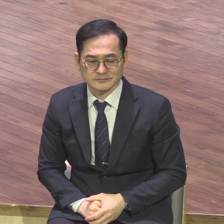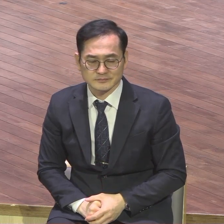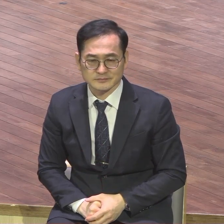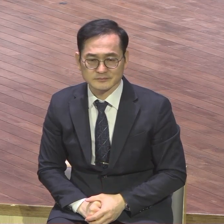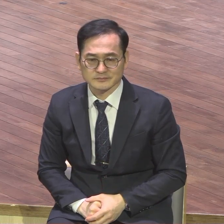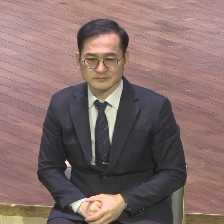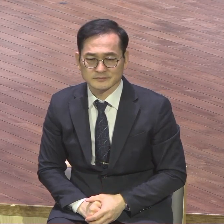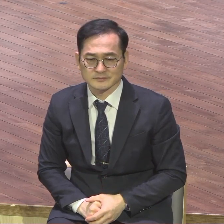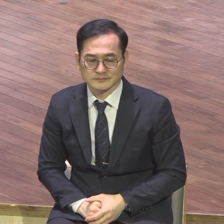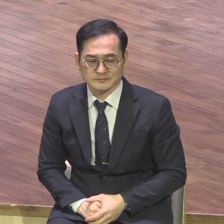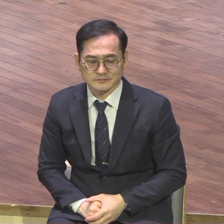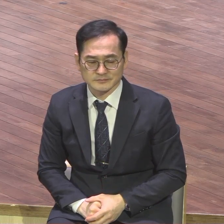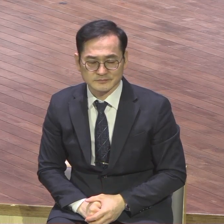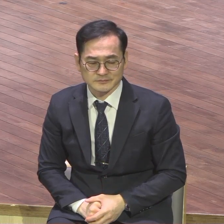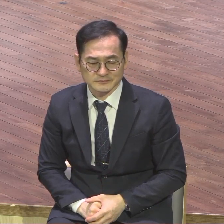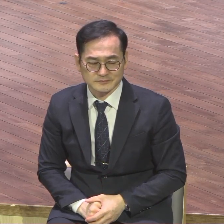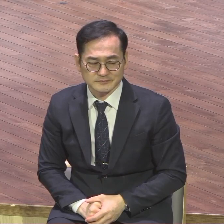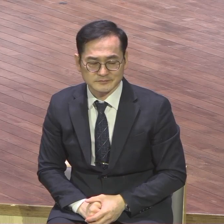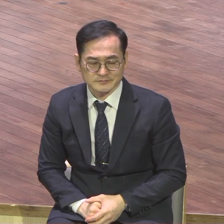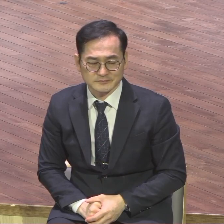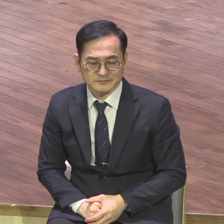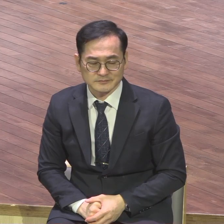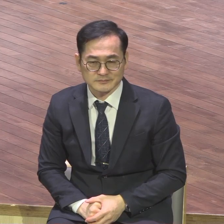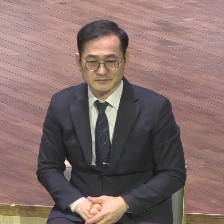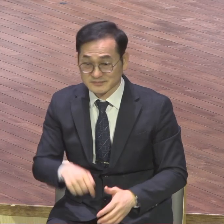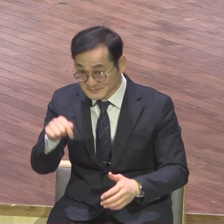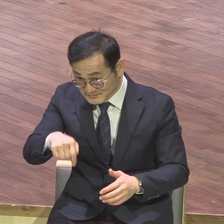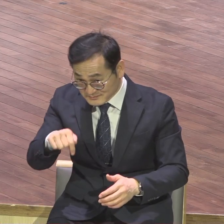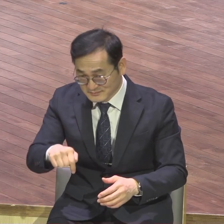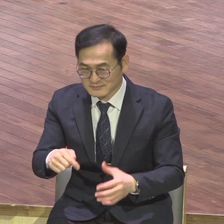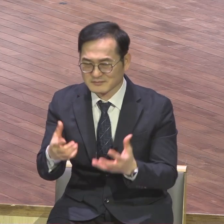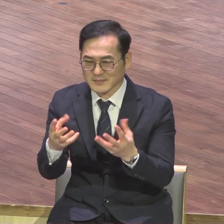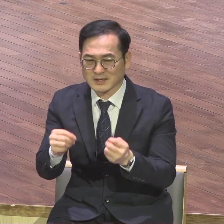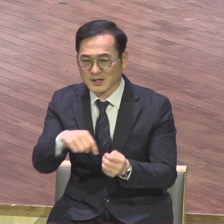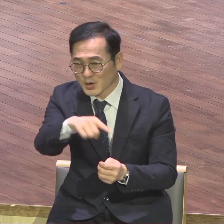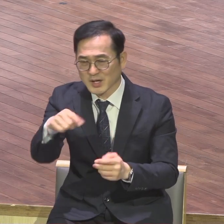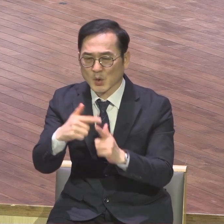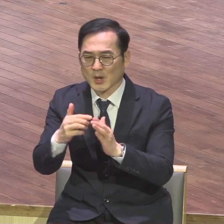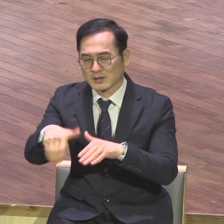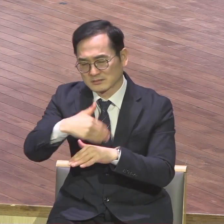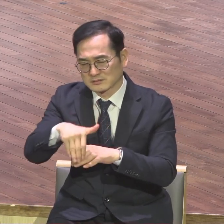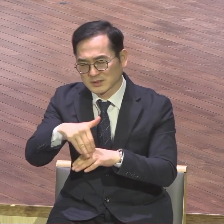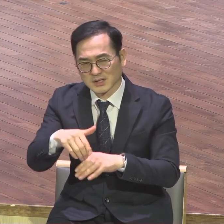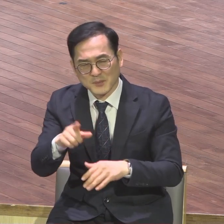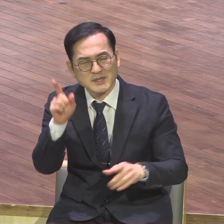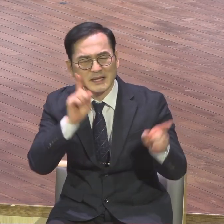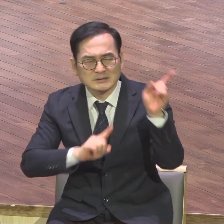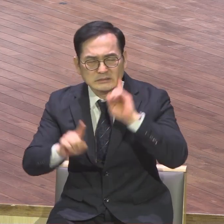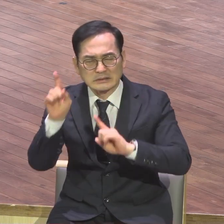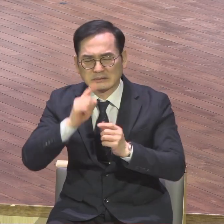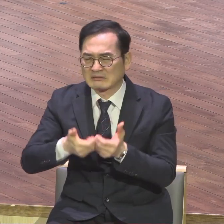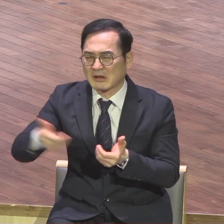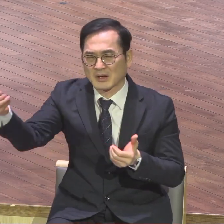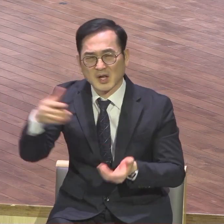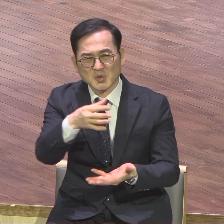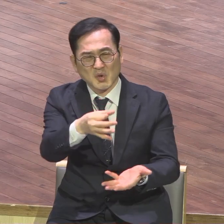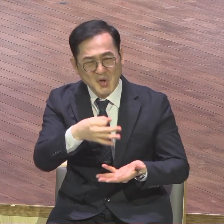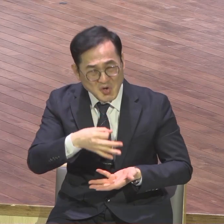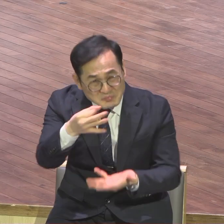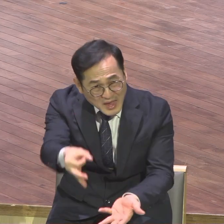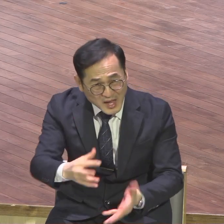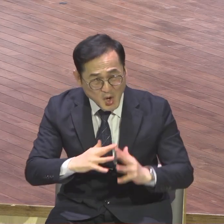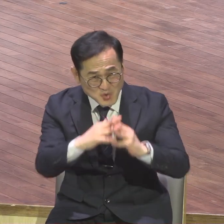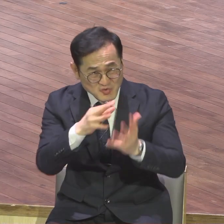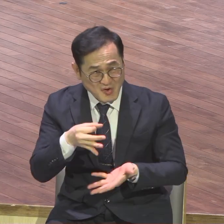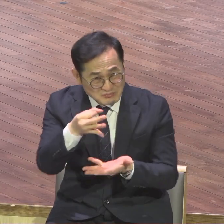그루터기 렘드지만은 많이 떠났습니다. 시험 들어가지고. 교회 왔더니 무슨 뭐 헌금하라고 건축